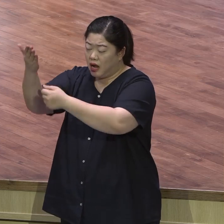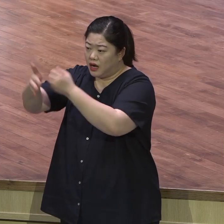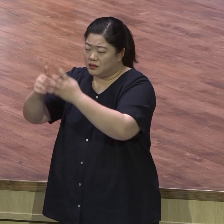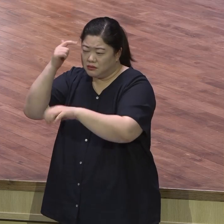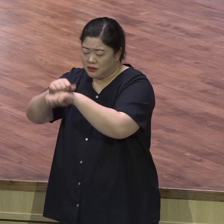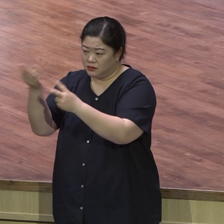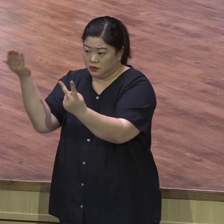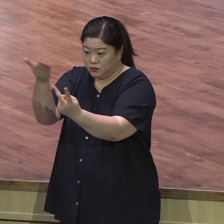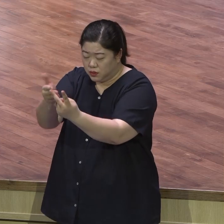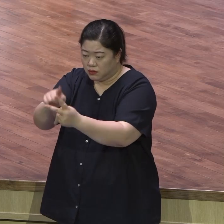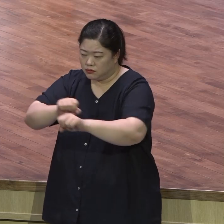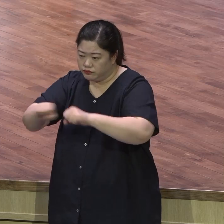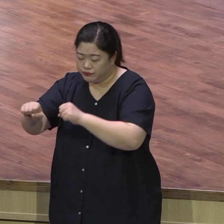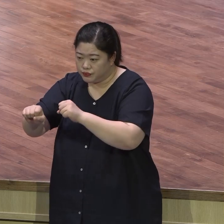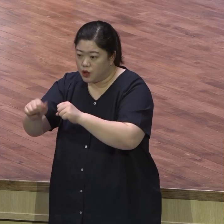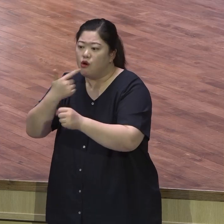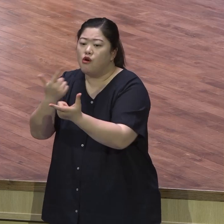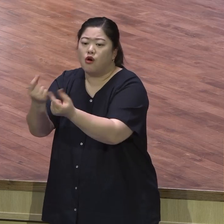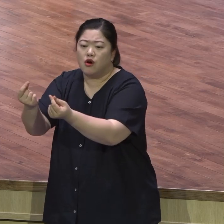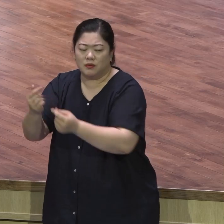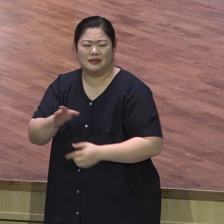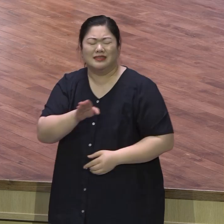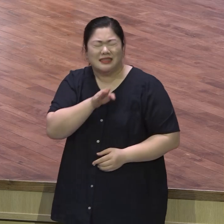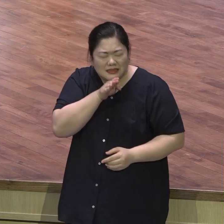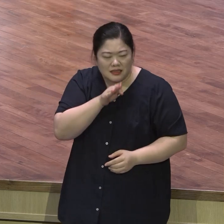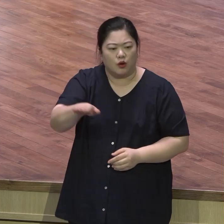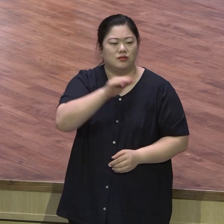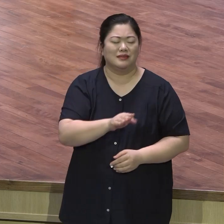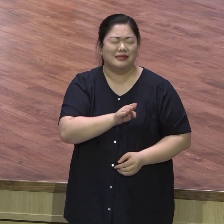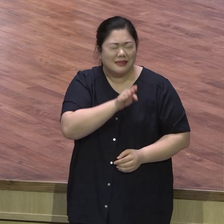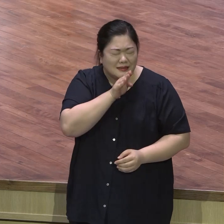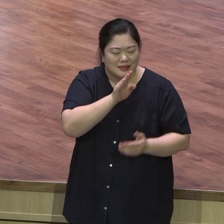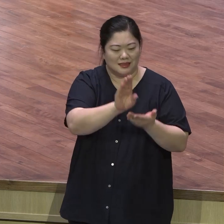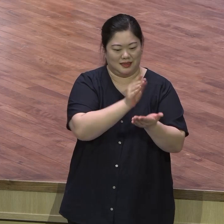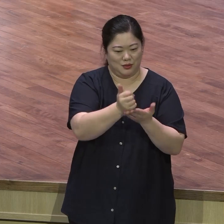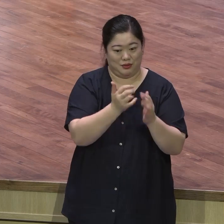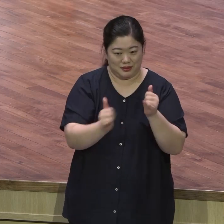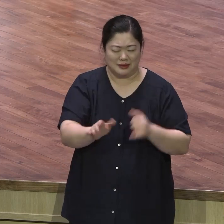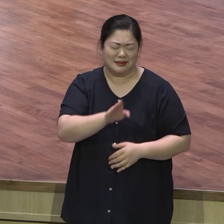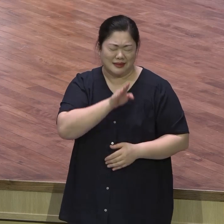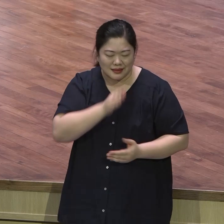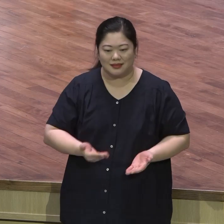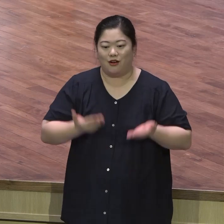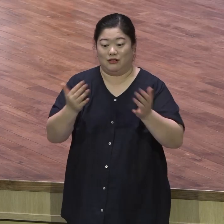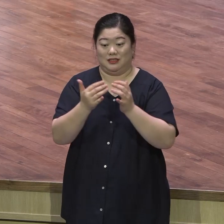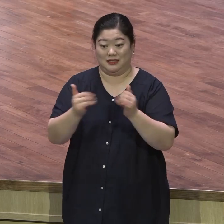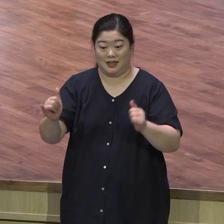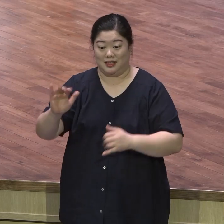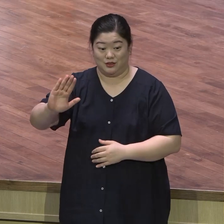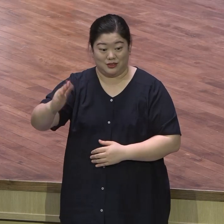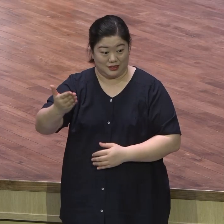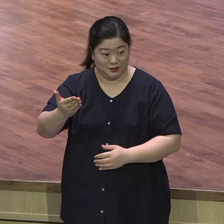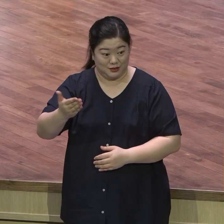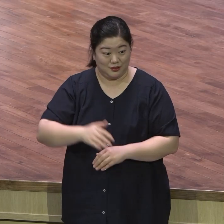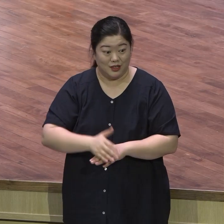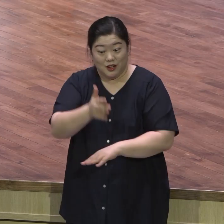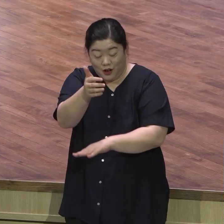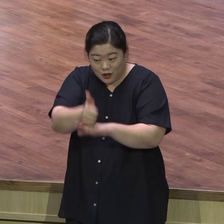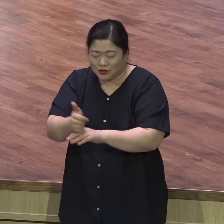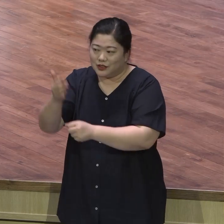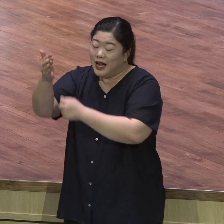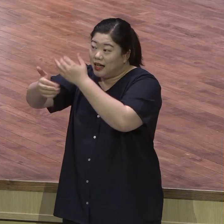그 찐 헌신자 하나님의 확장을 이 시대적으로 정말 하나님께서